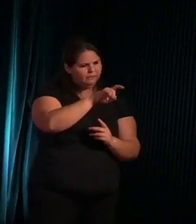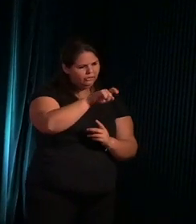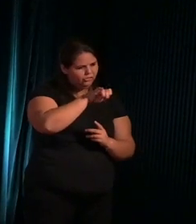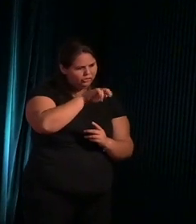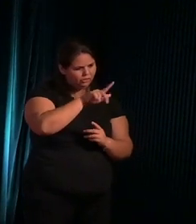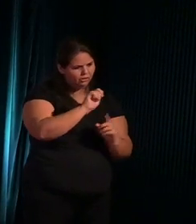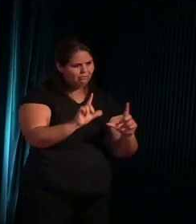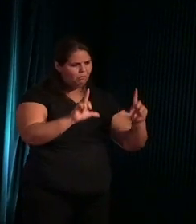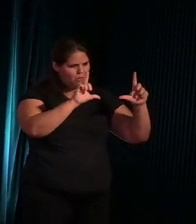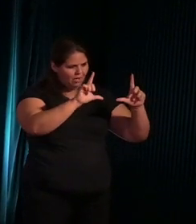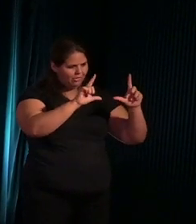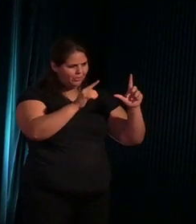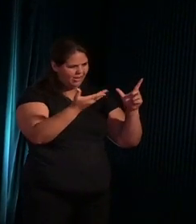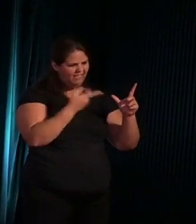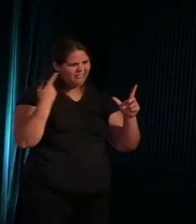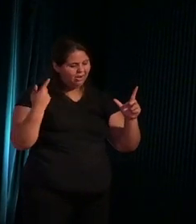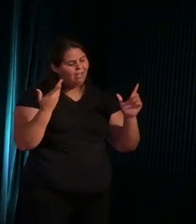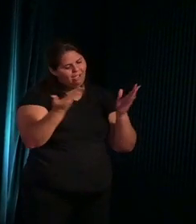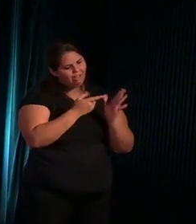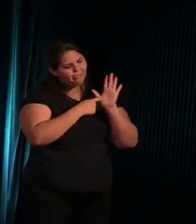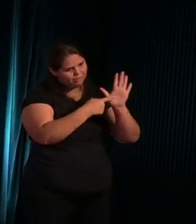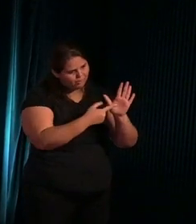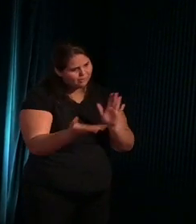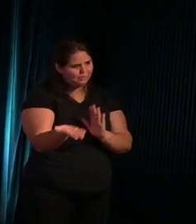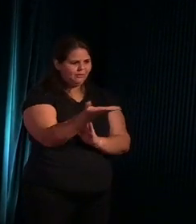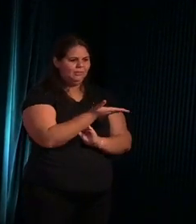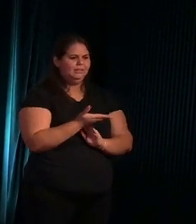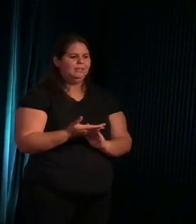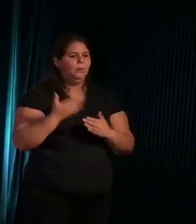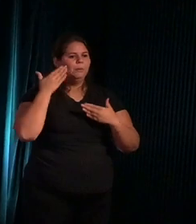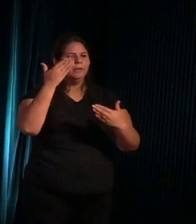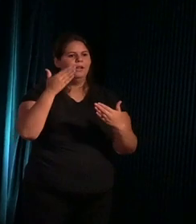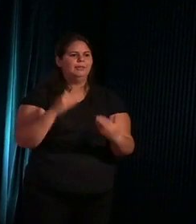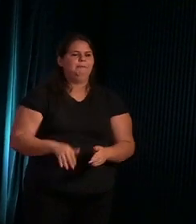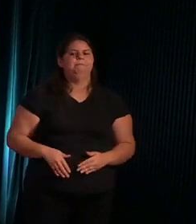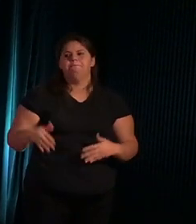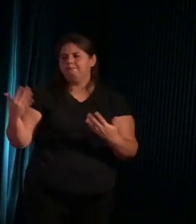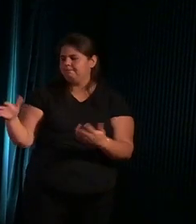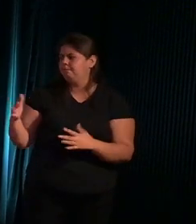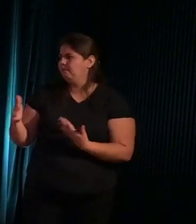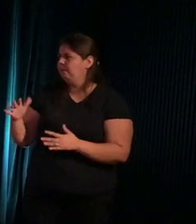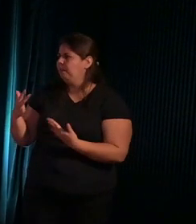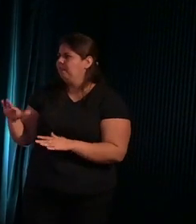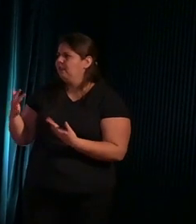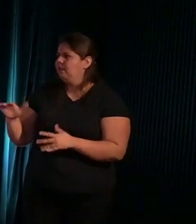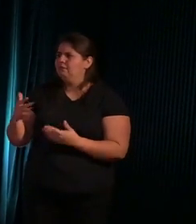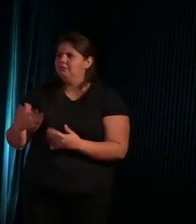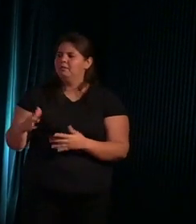a todos os demais aqui representados. Bom, muito obrigado a todos.